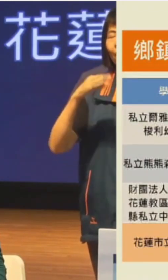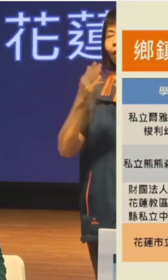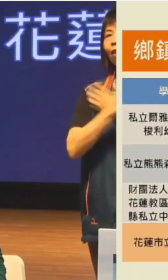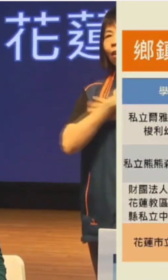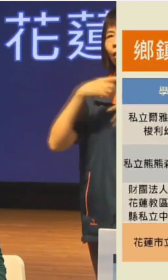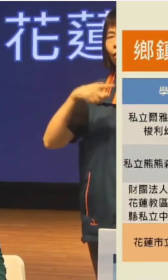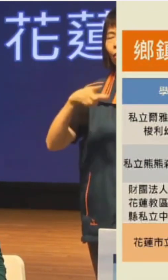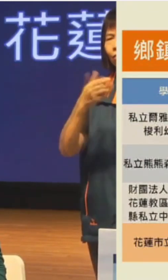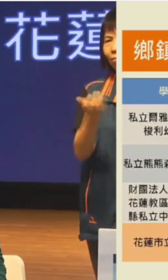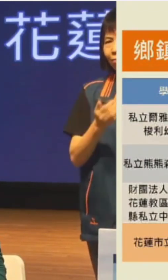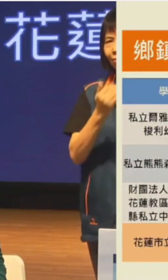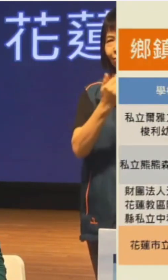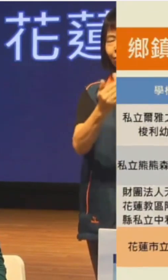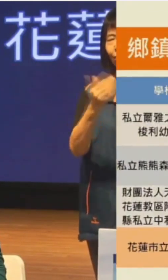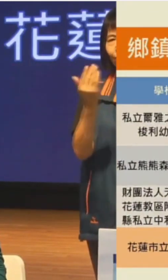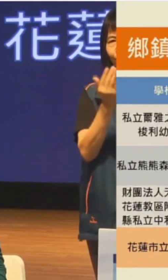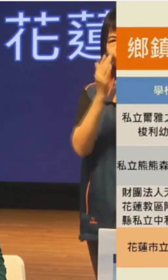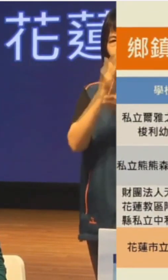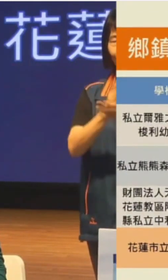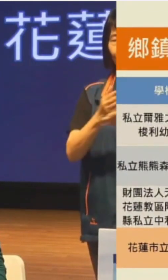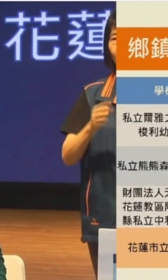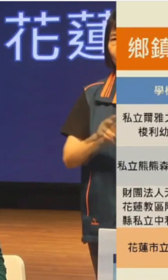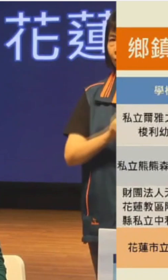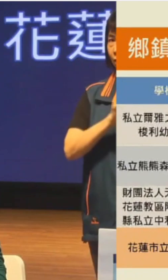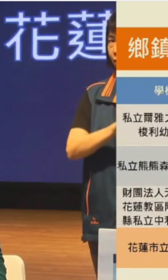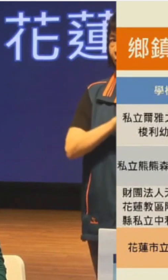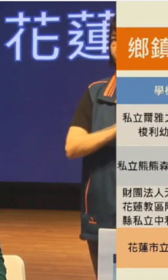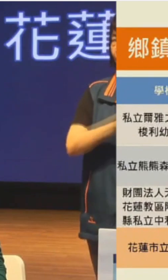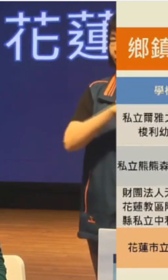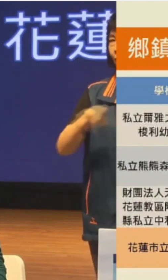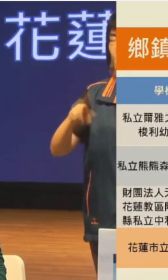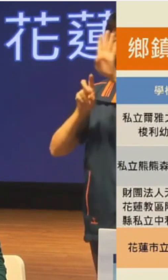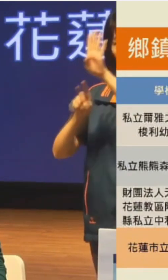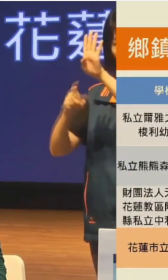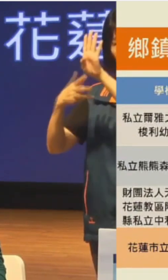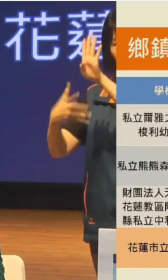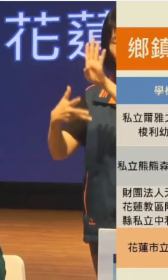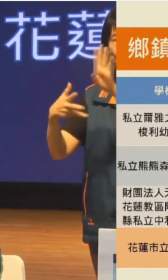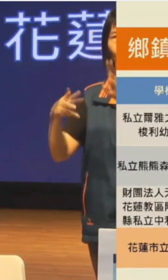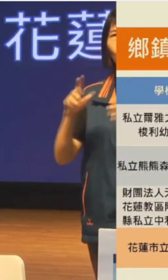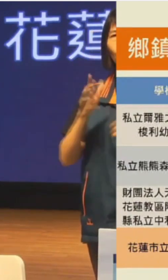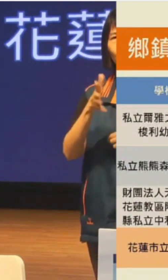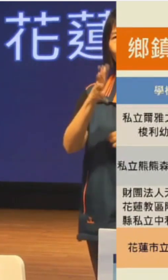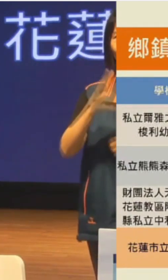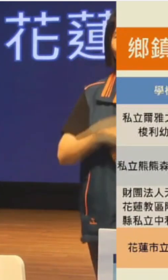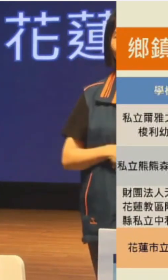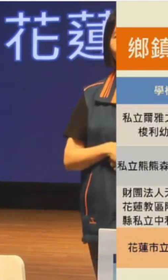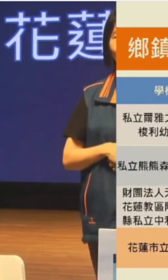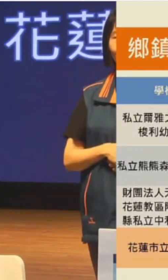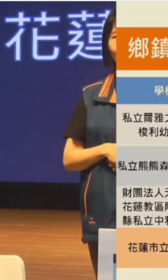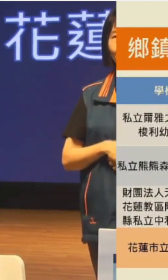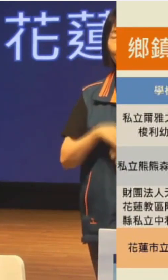的停课，是4月12号从昨天到18号，主要是因为